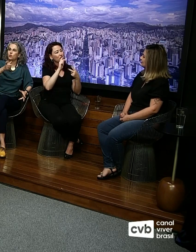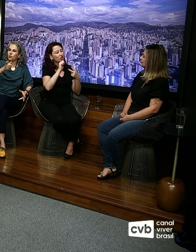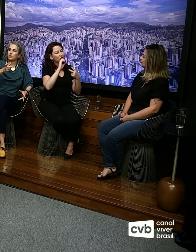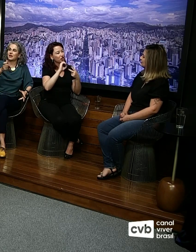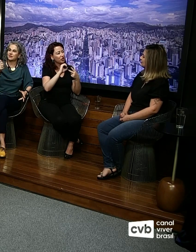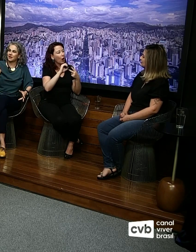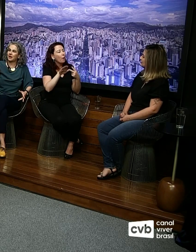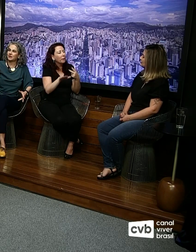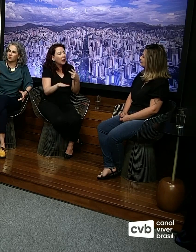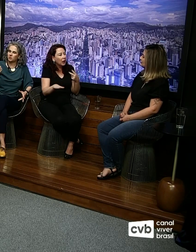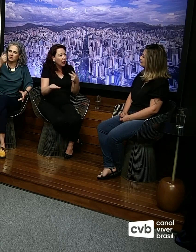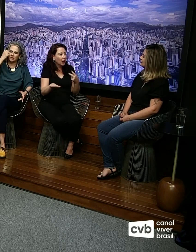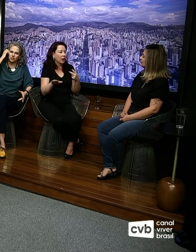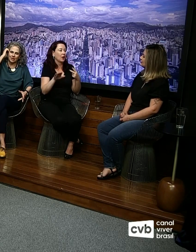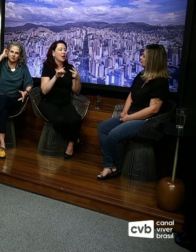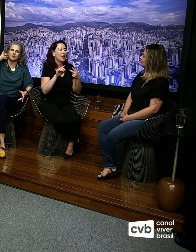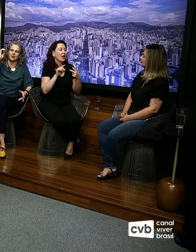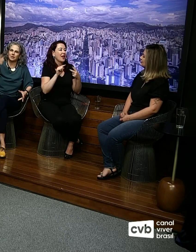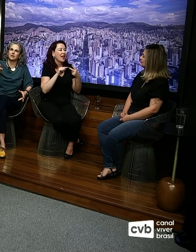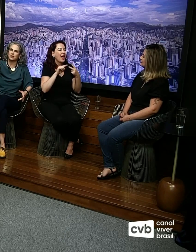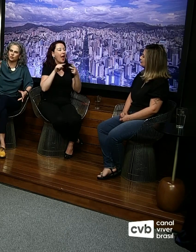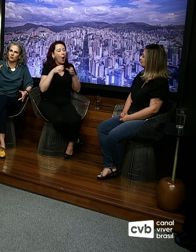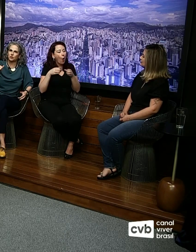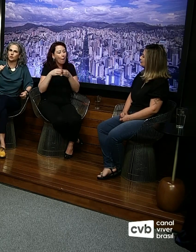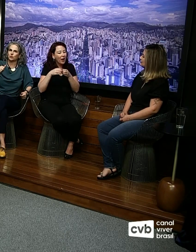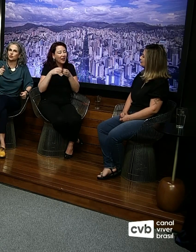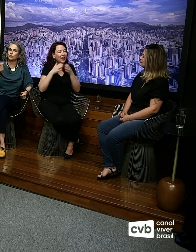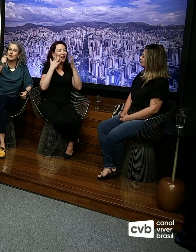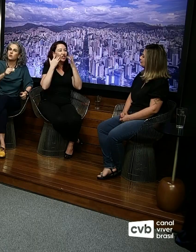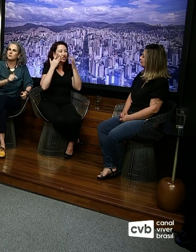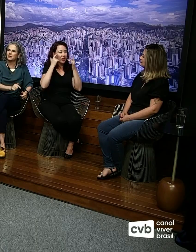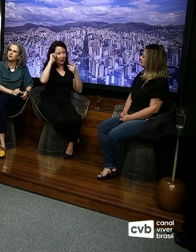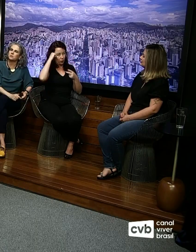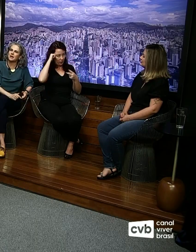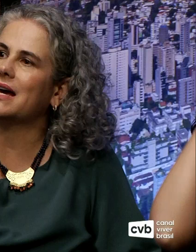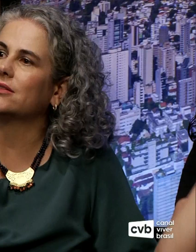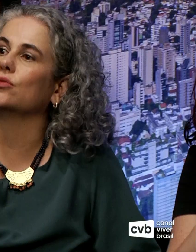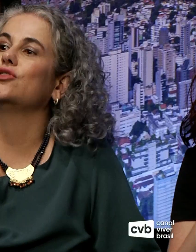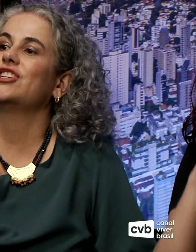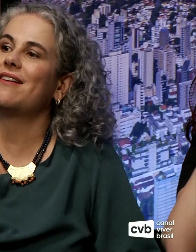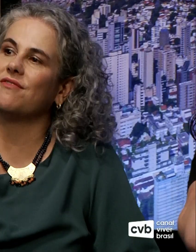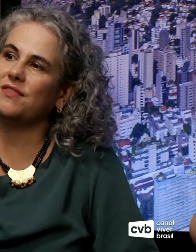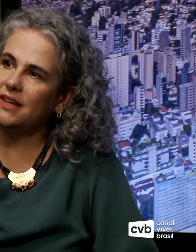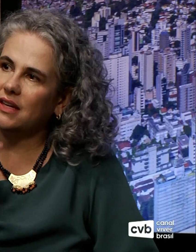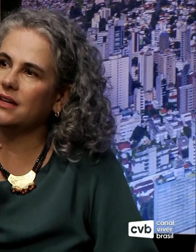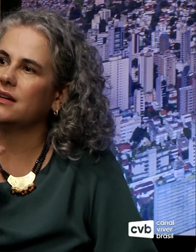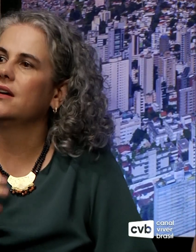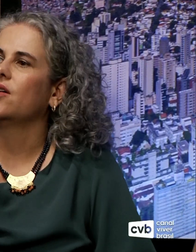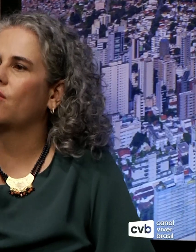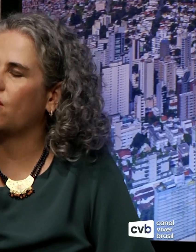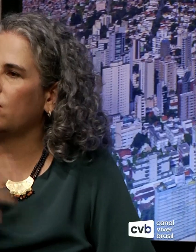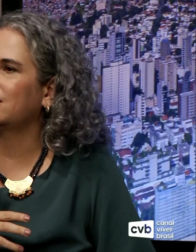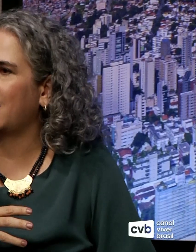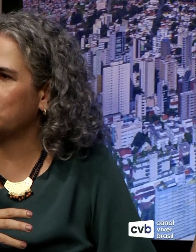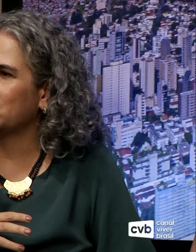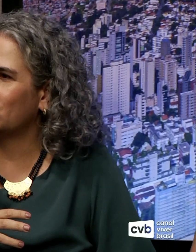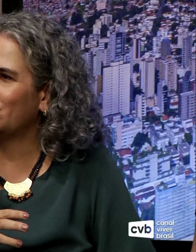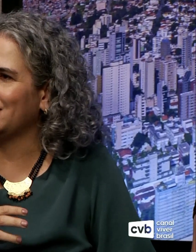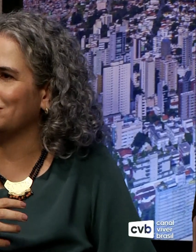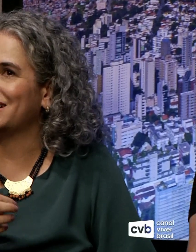Negra. Da Companhia de Chato Negra, aqui de Belo Horizonte. O da Companhia Lumiato já vinha com o intérprete de Libras.